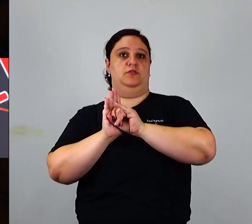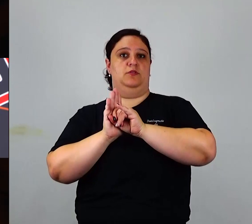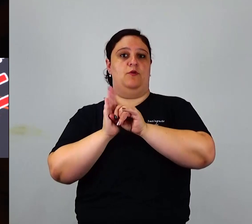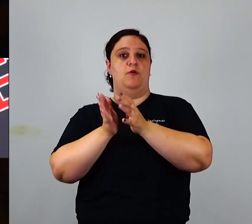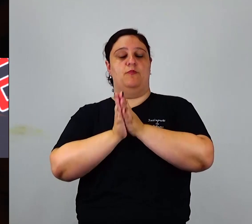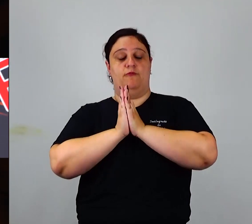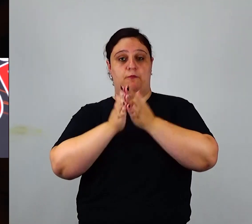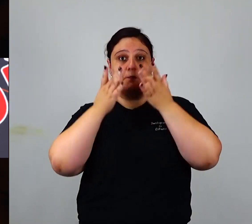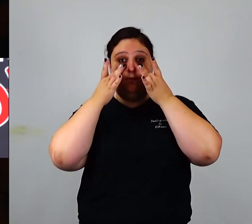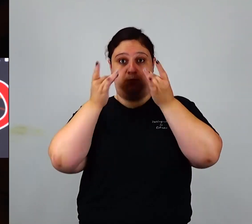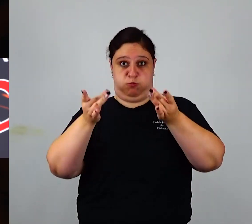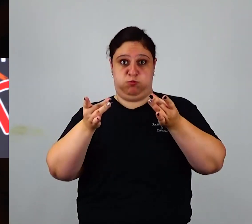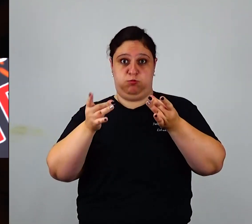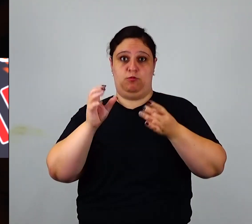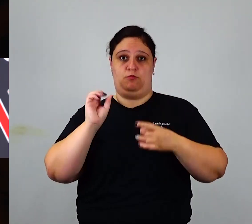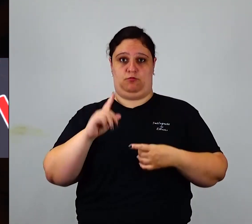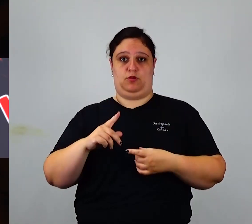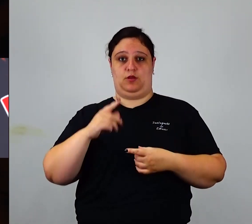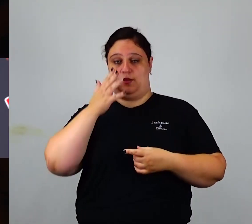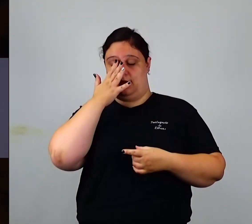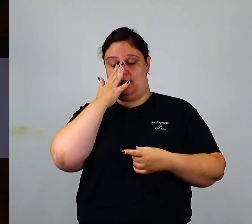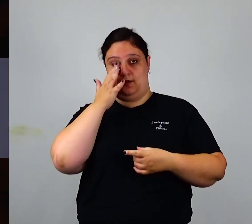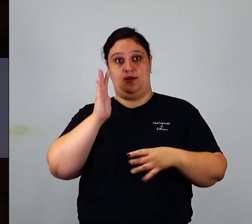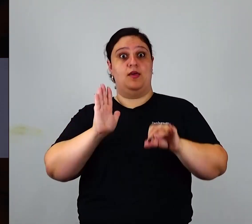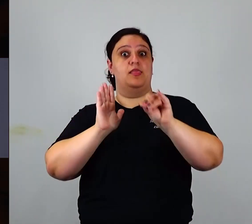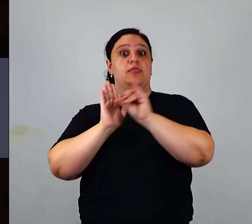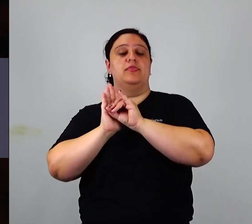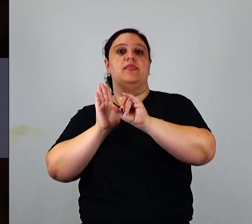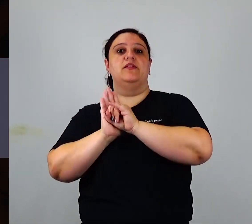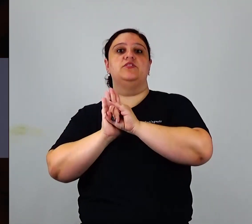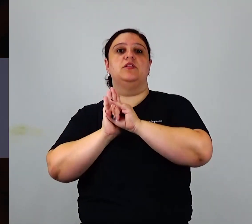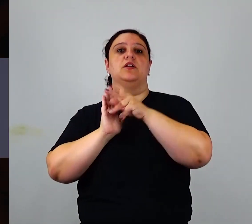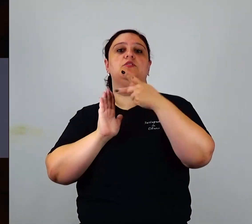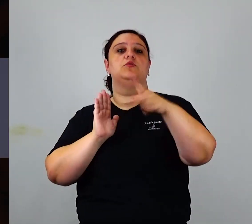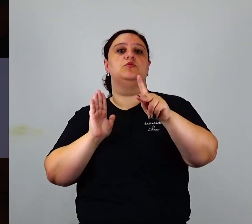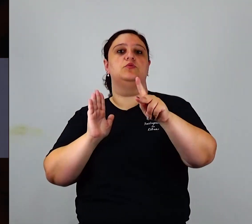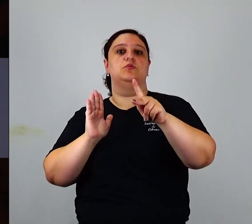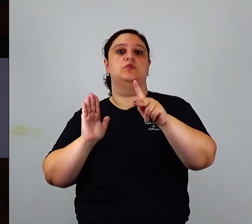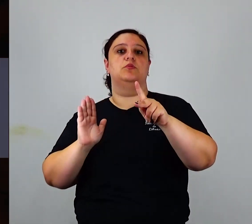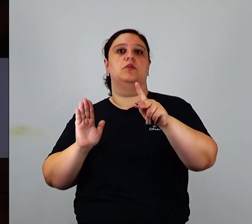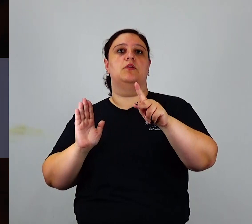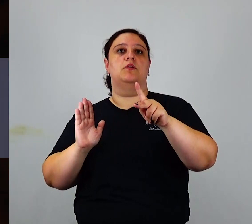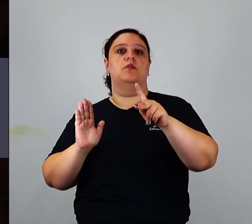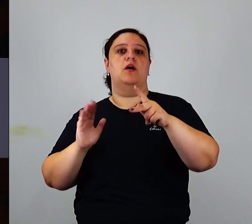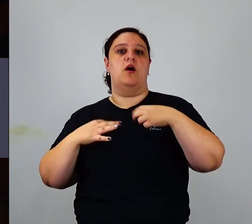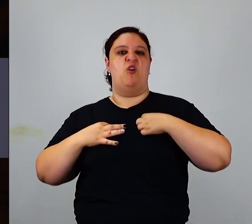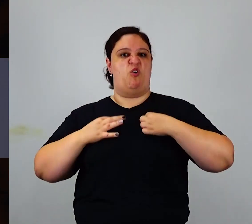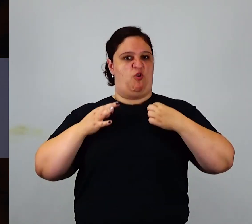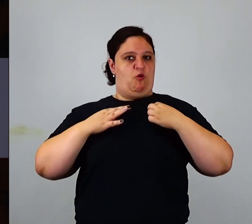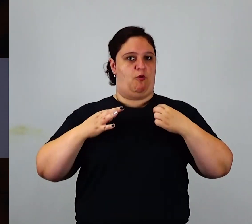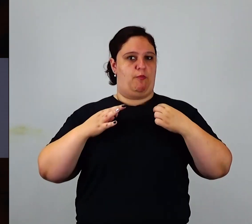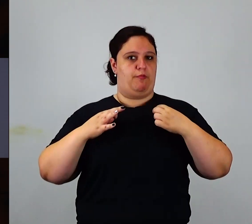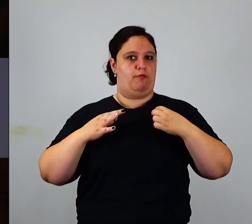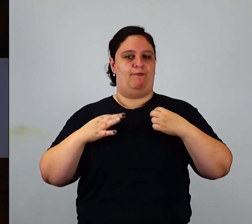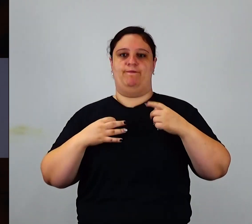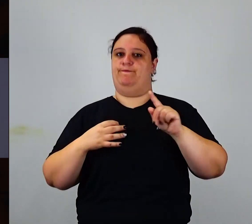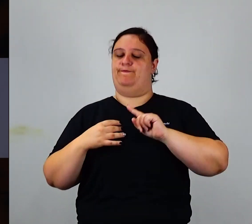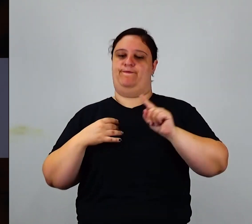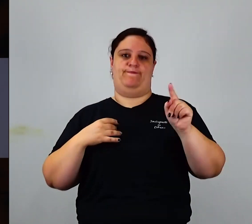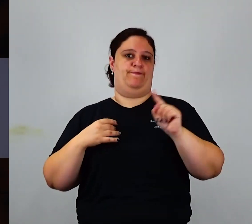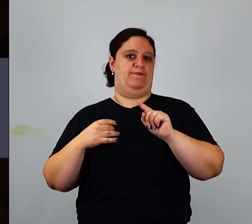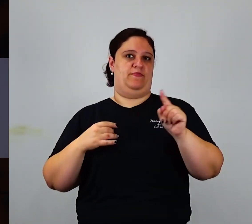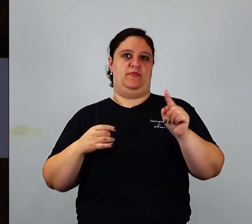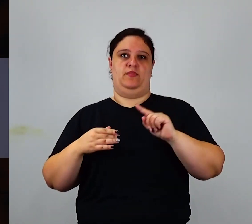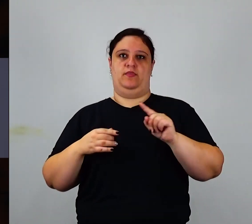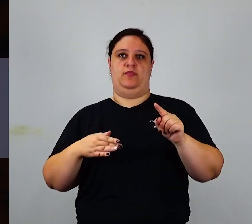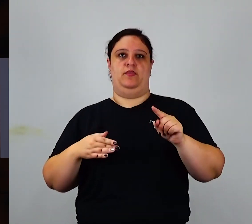muita atenção nisso. A sua identidade não é definida pela roupa que você veste,